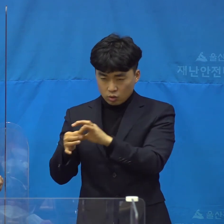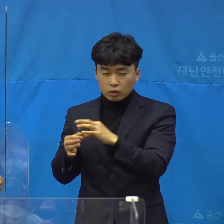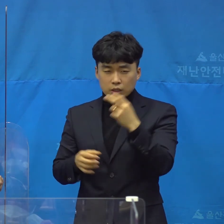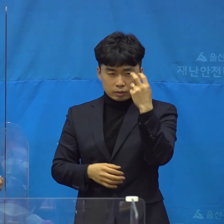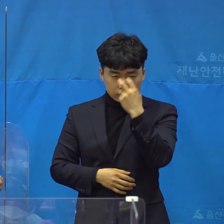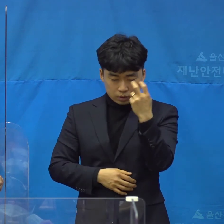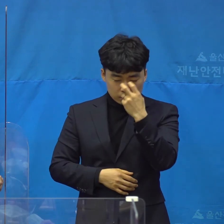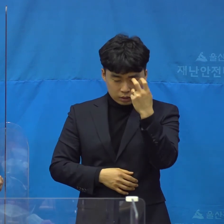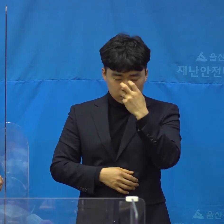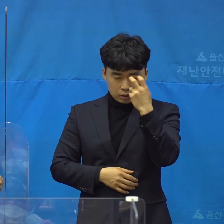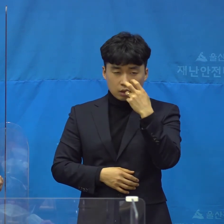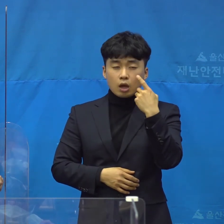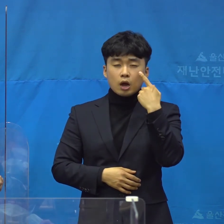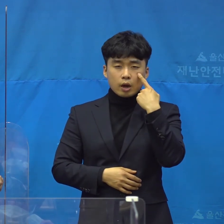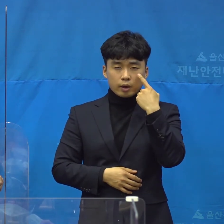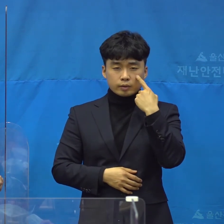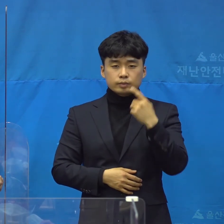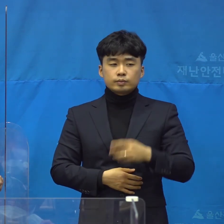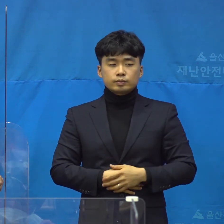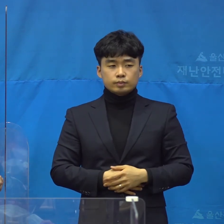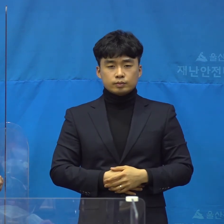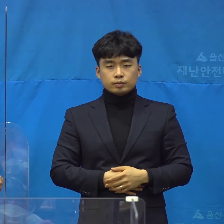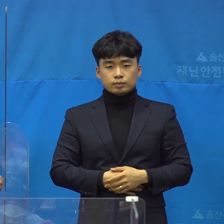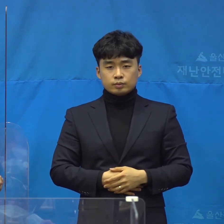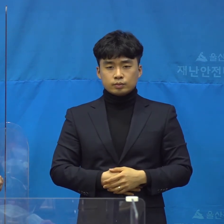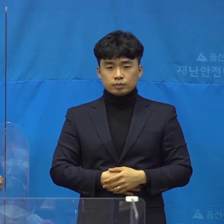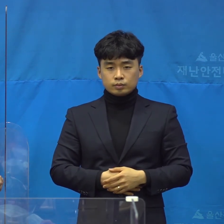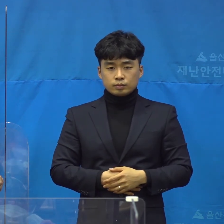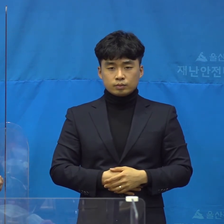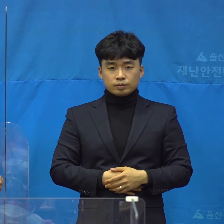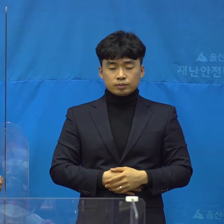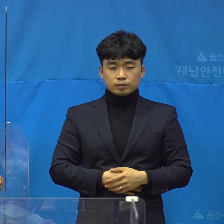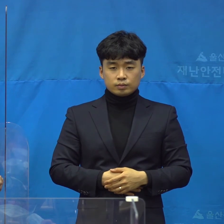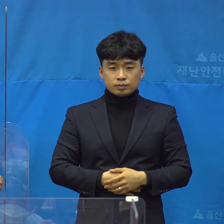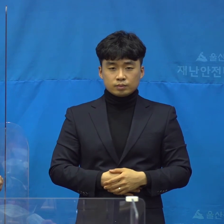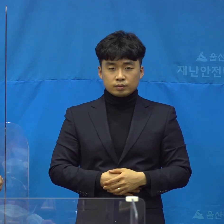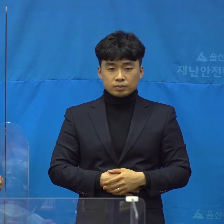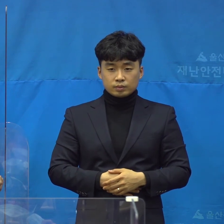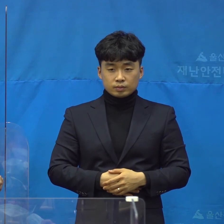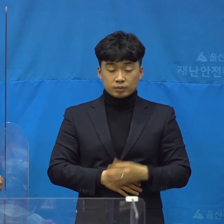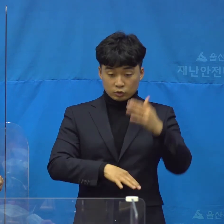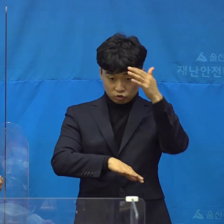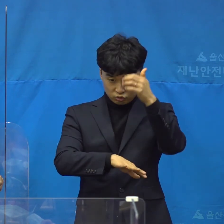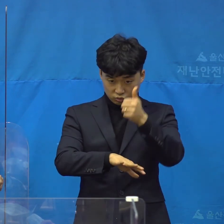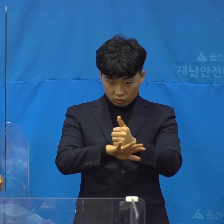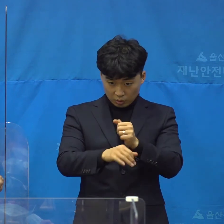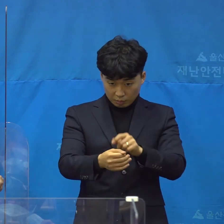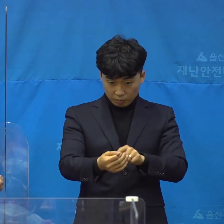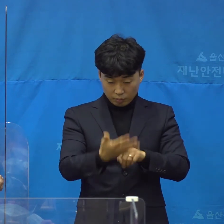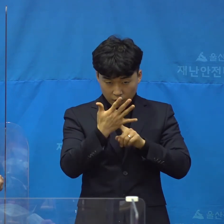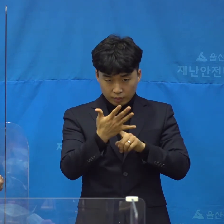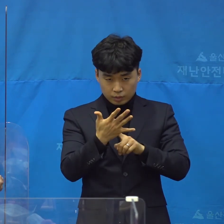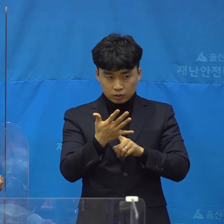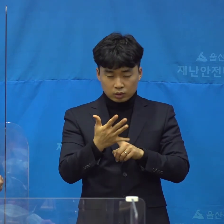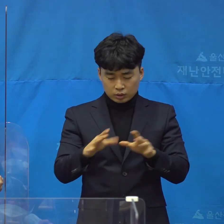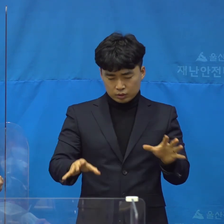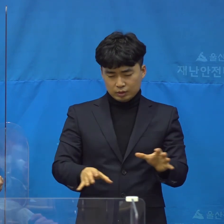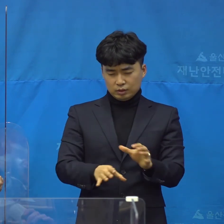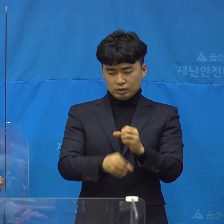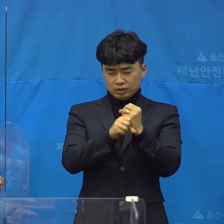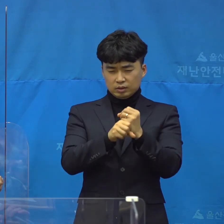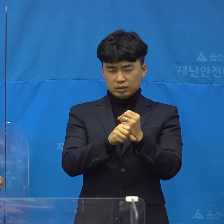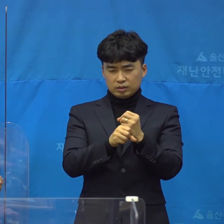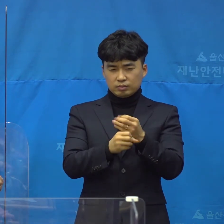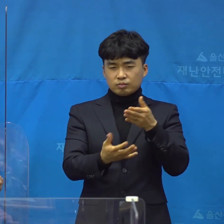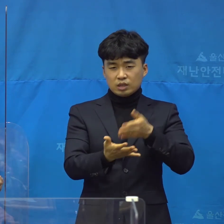추가로 이제 조사를 지금 하고 있는 중이고 그러면 추가로 밝혀지는 게 있으면 이렇게 정리를